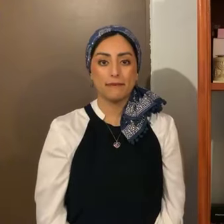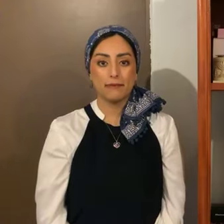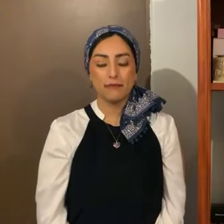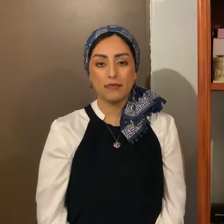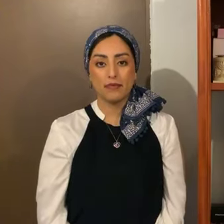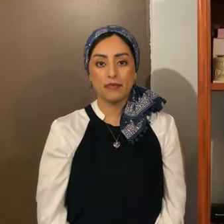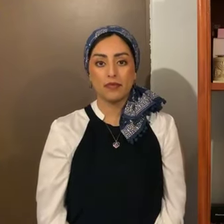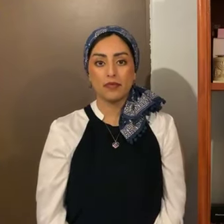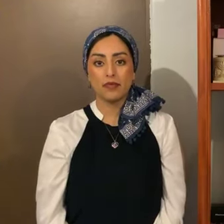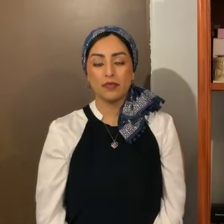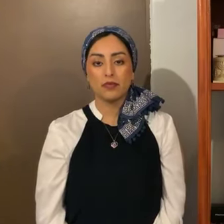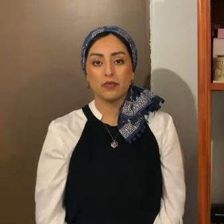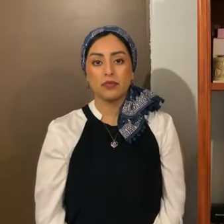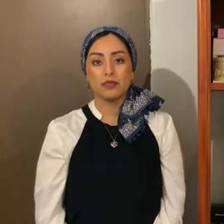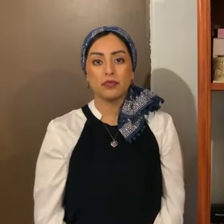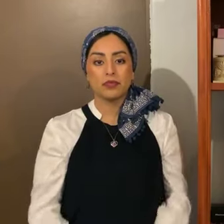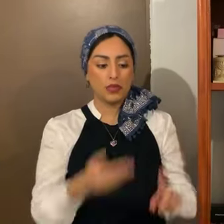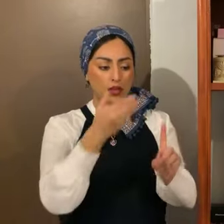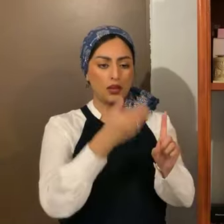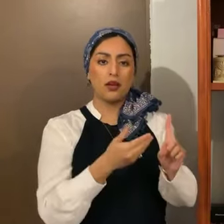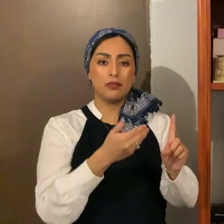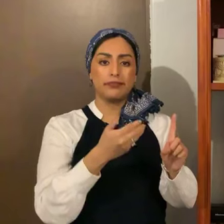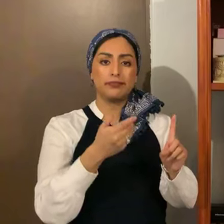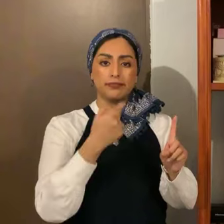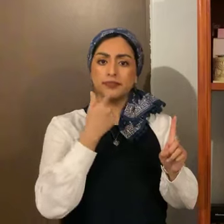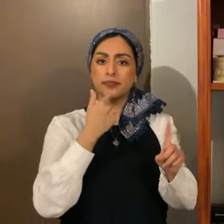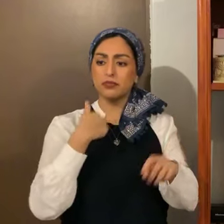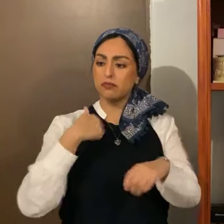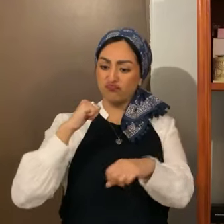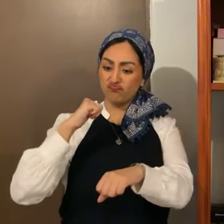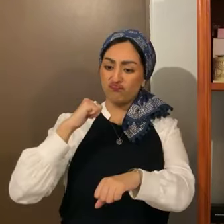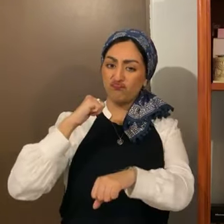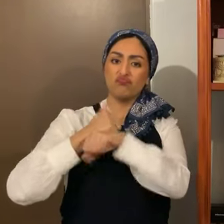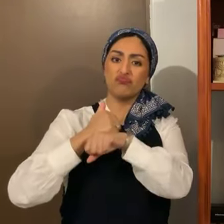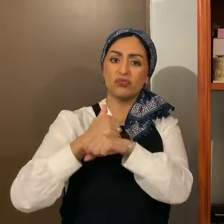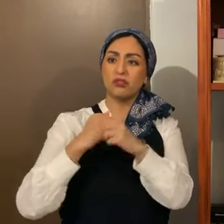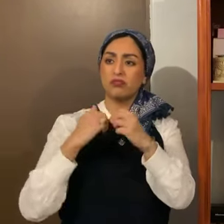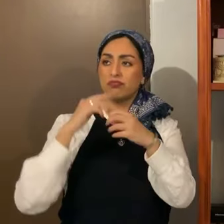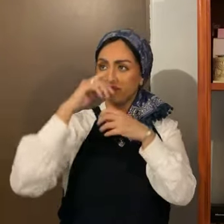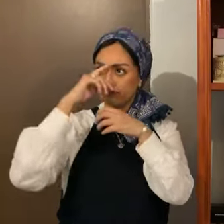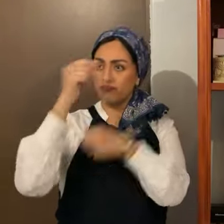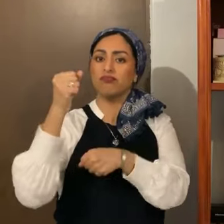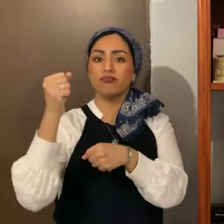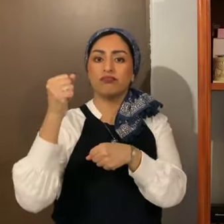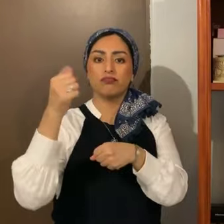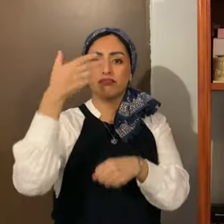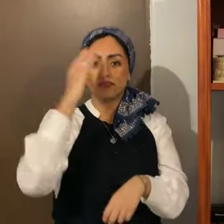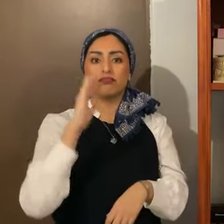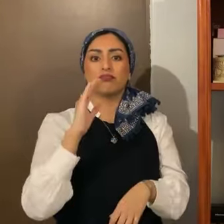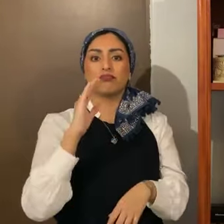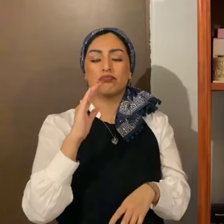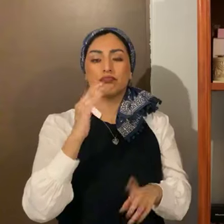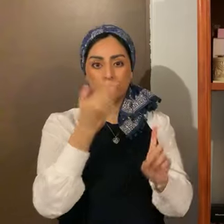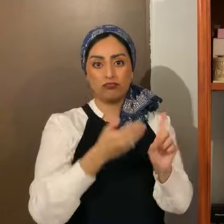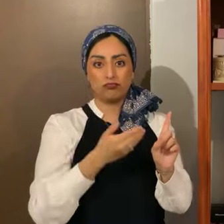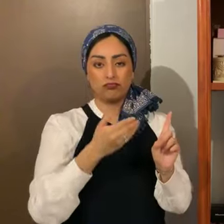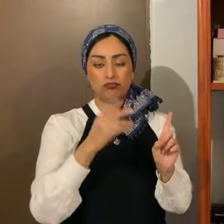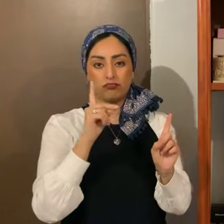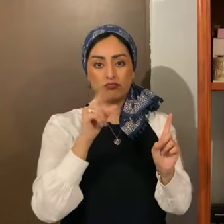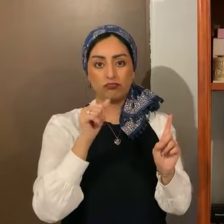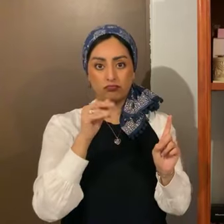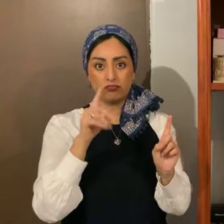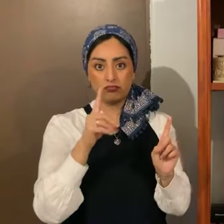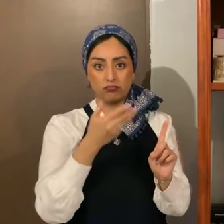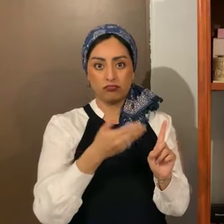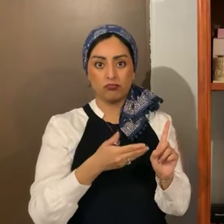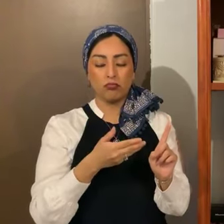Entonces él afirma, reafirma todavía su confianza, ¿de acuerdo? ¿Sí?